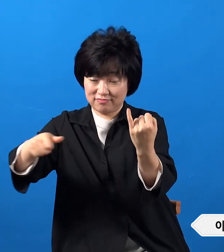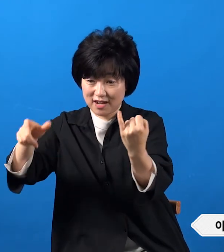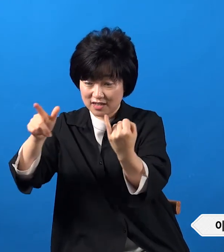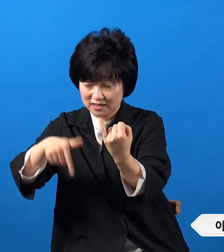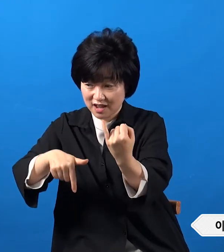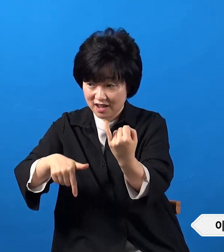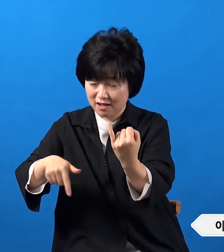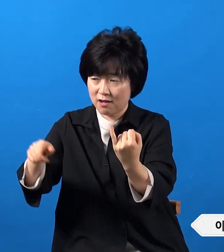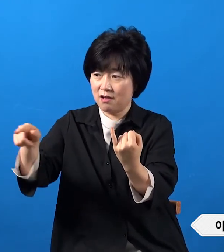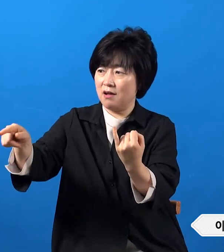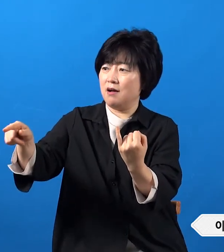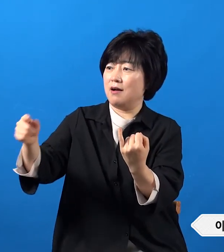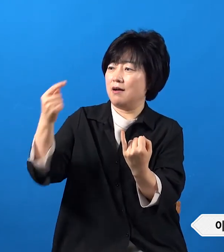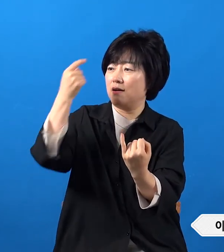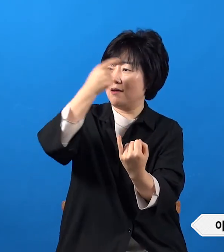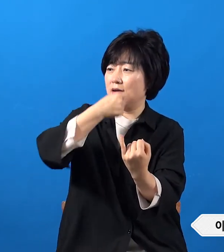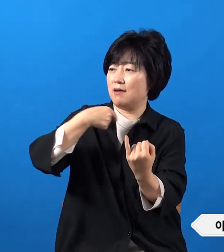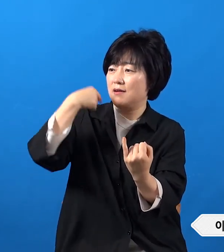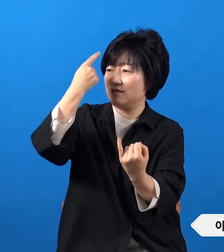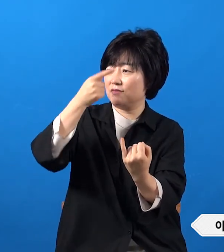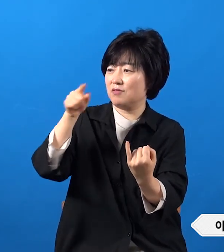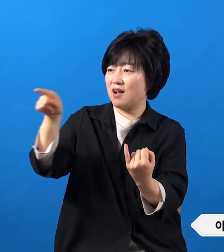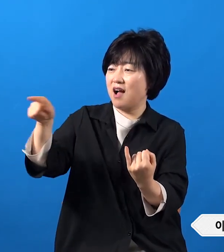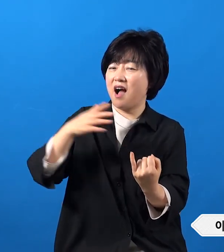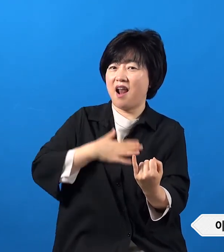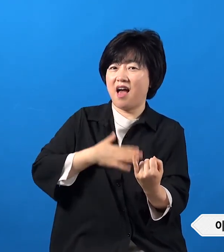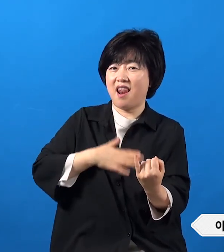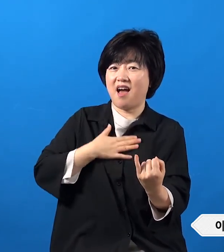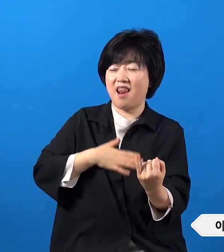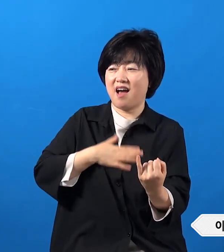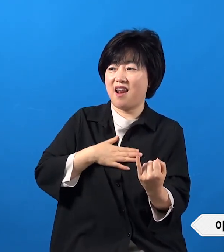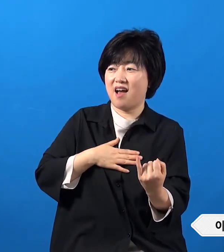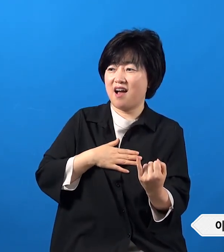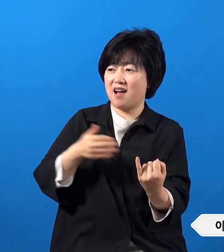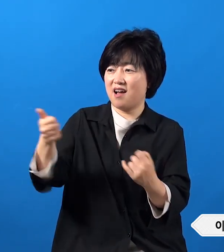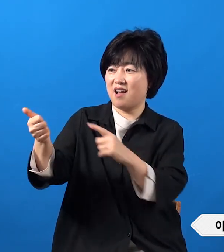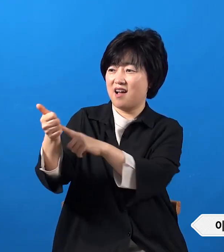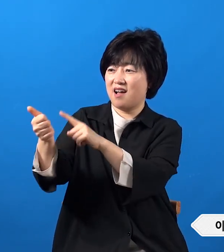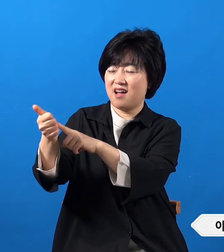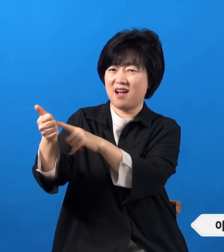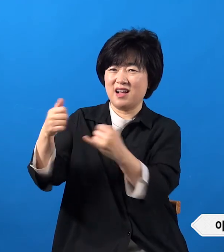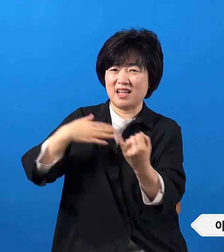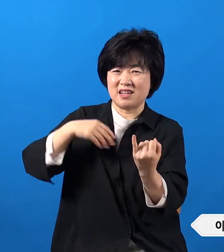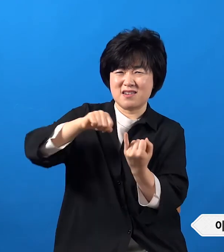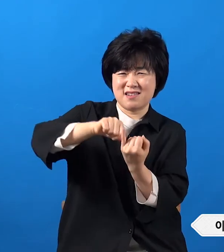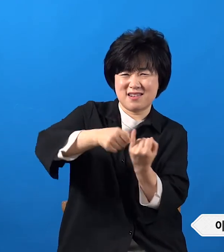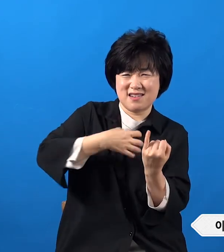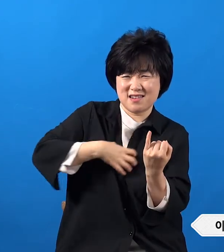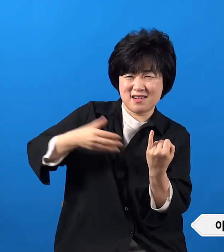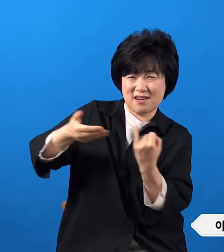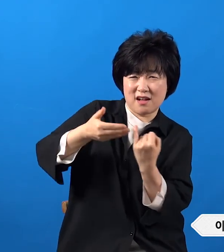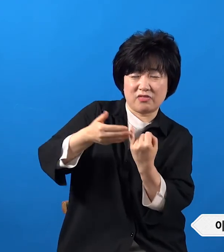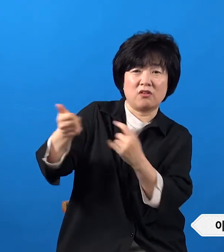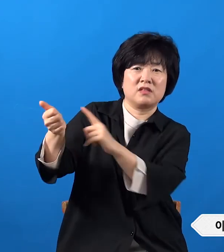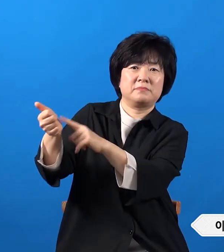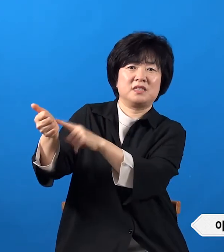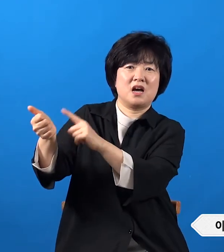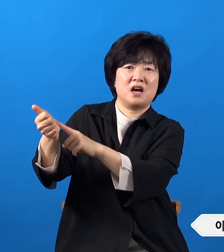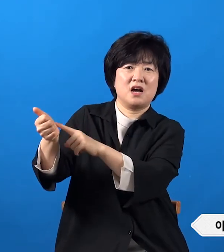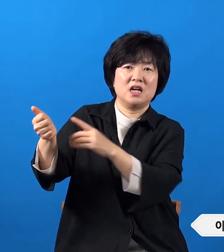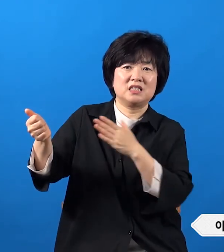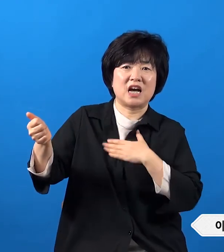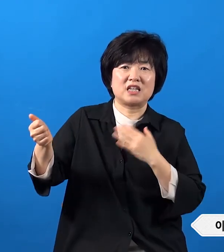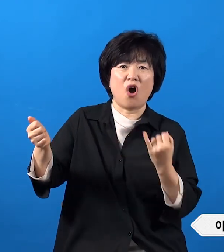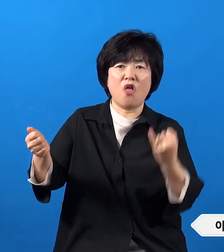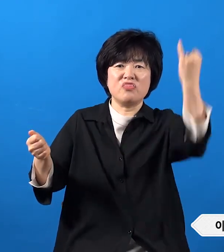온갖 고문과 치욕을 주었던 간수, 자기 언니 베시의 목숨을 앗아간 결정적인 요인 제공을 했던 사람이